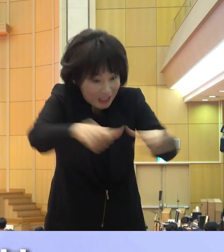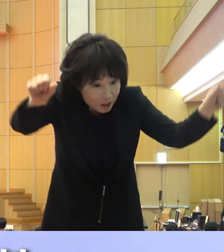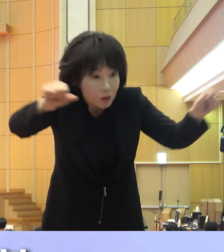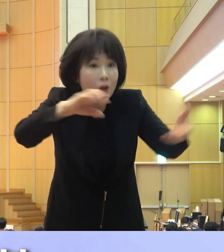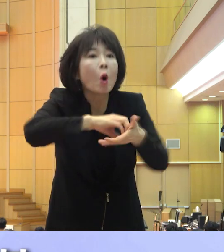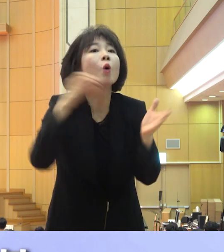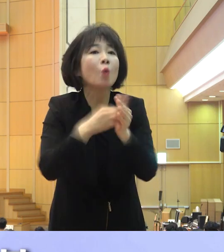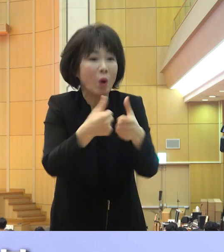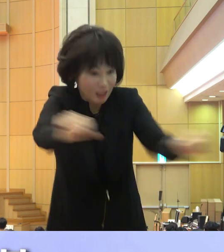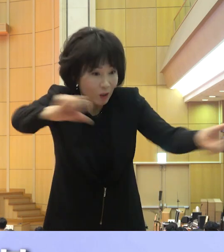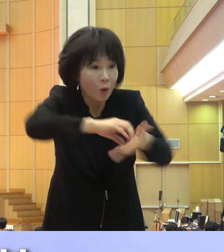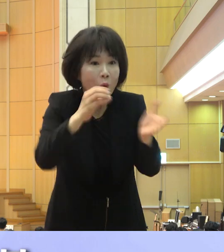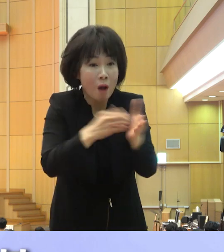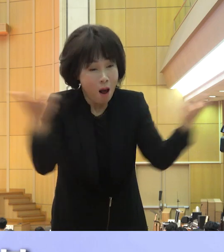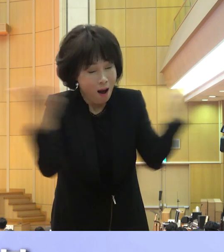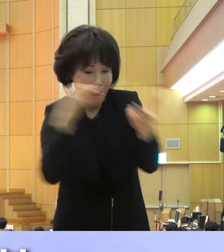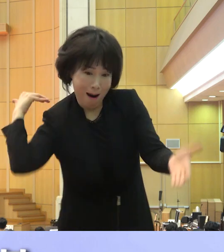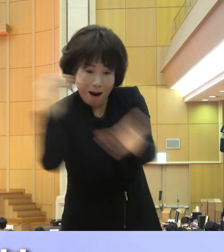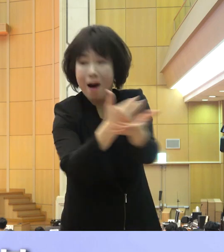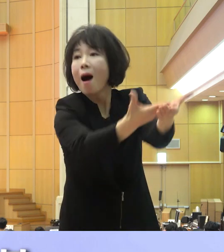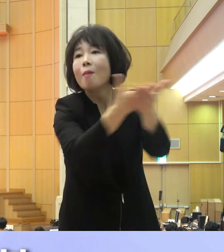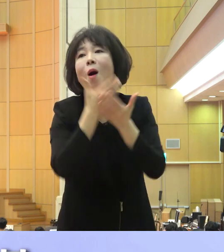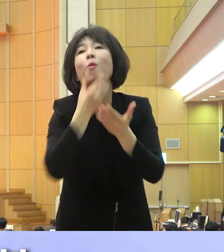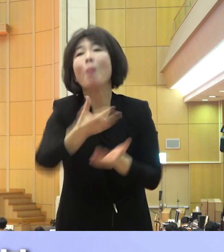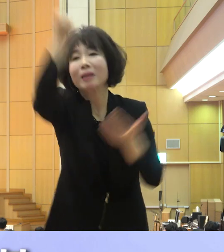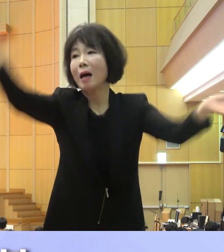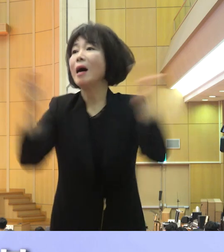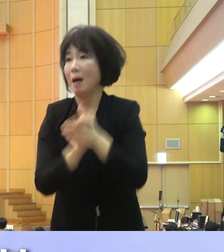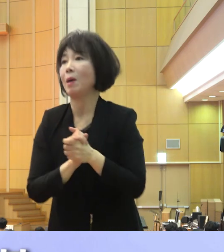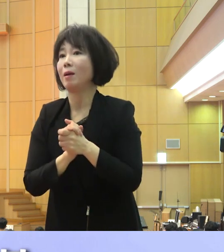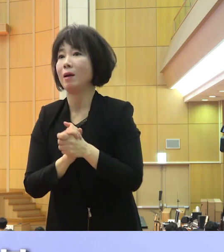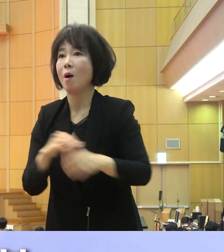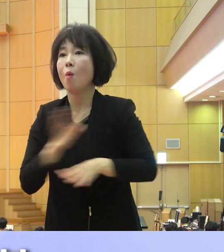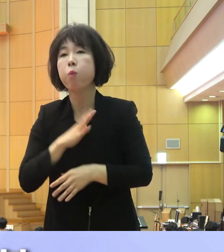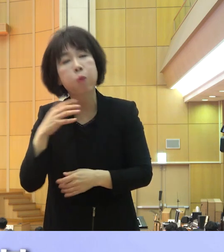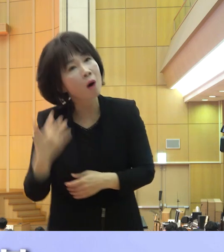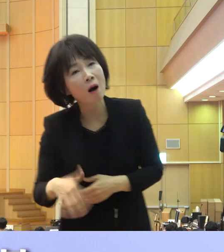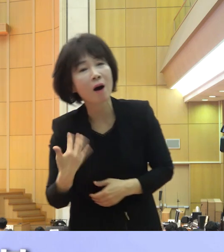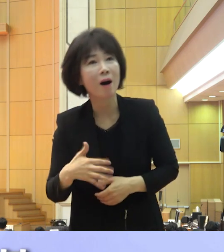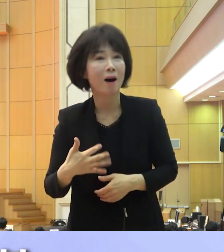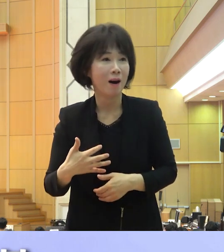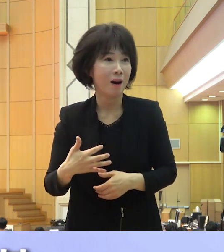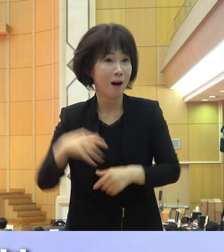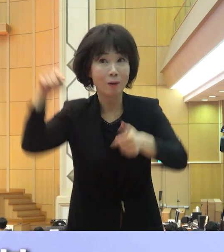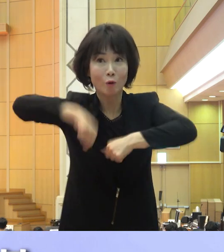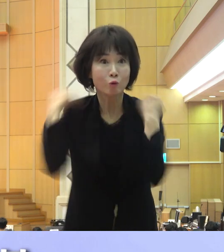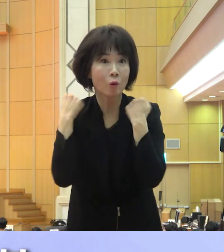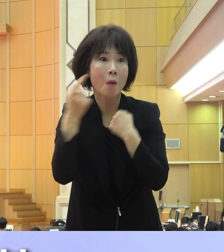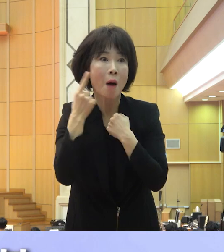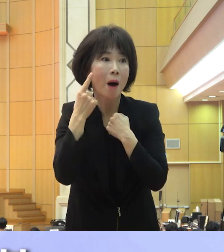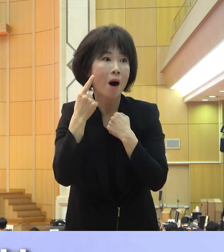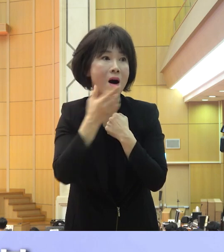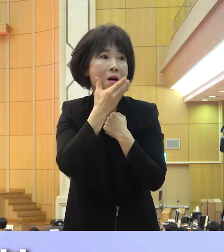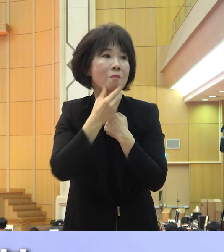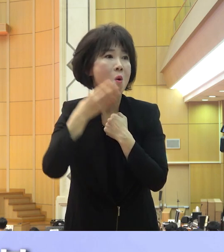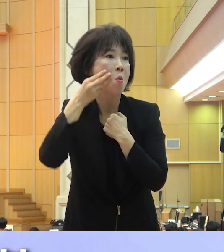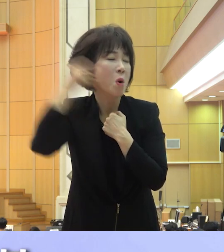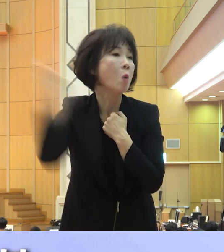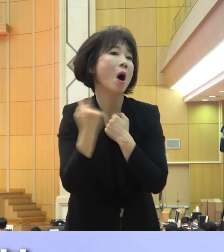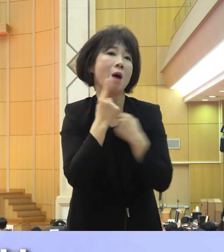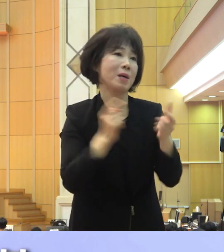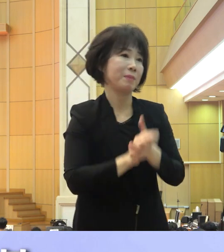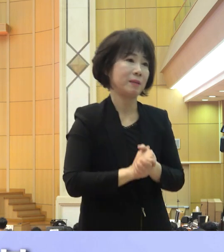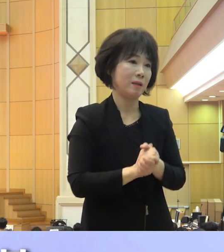정도로 풍성하게 복 받았네. 할렐루야. 이런 복을 받으려면 어떻게